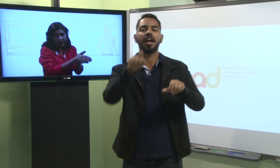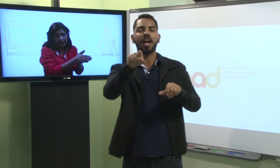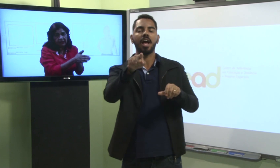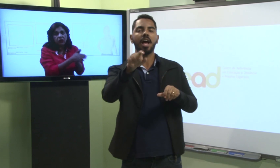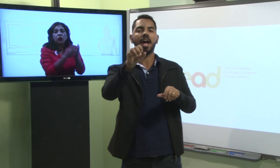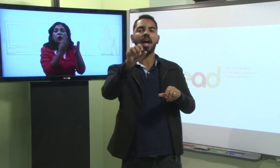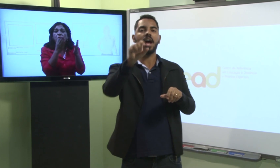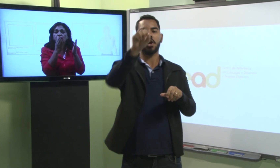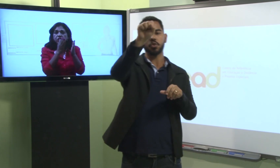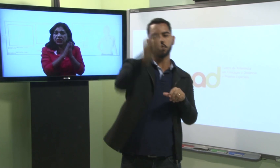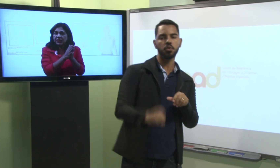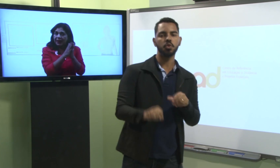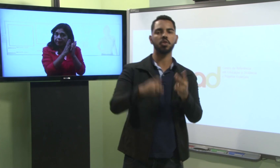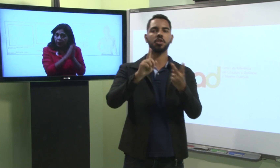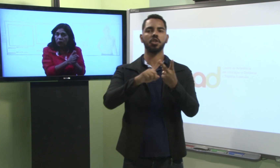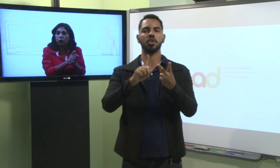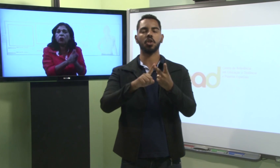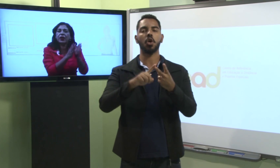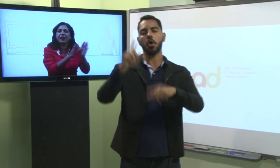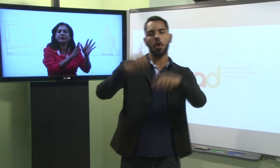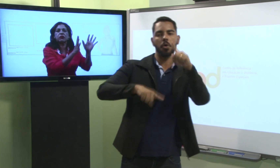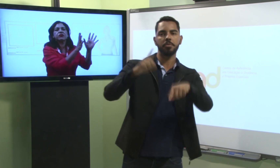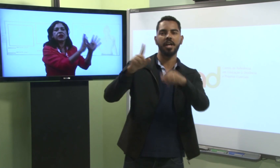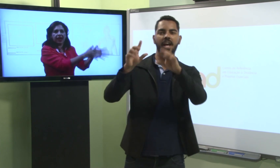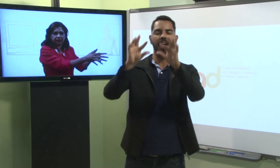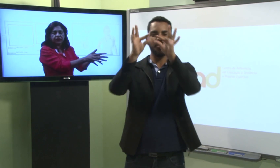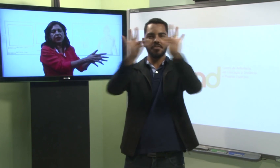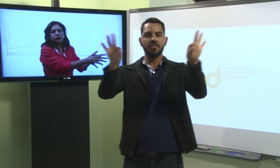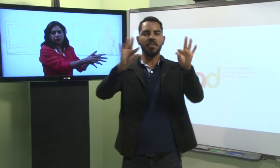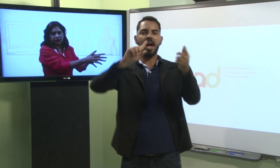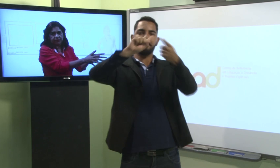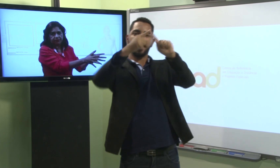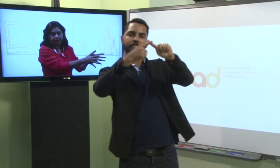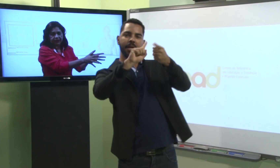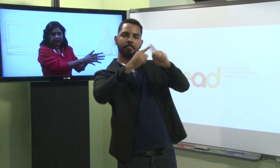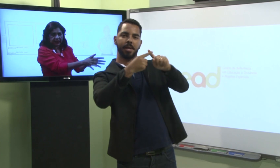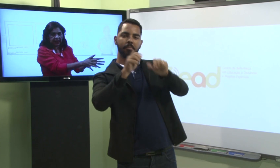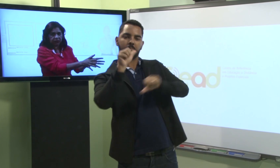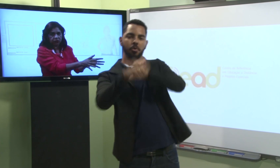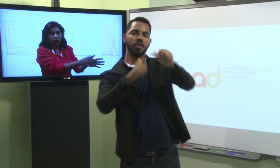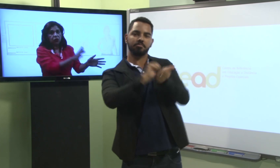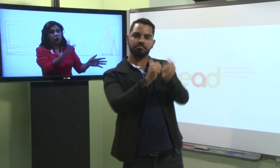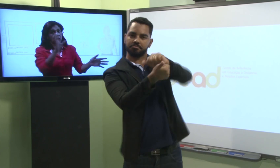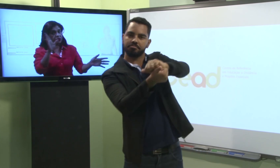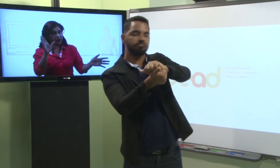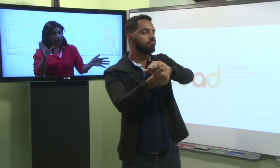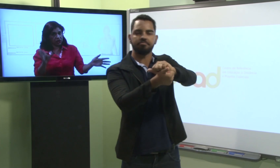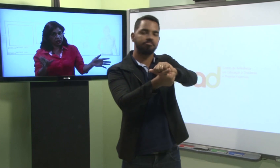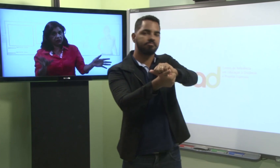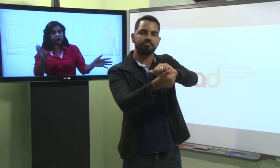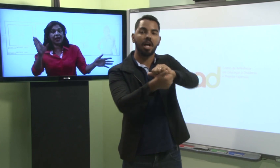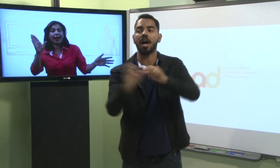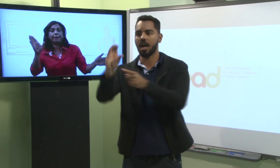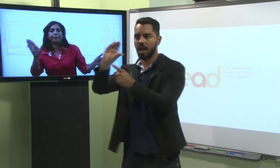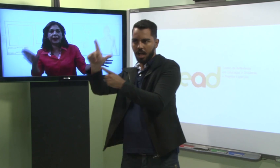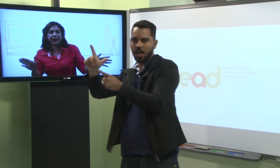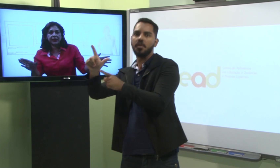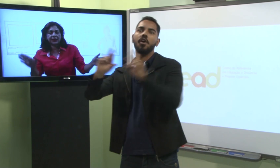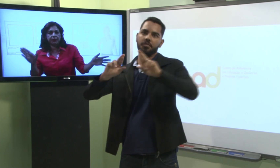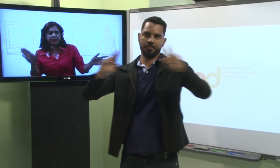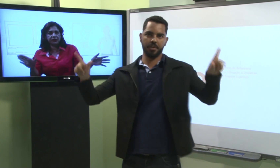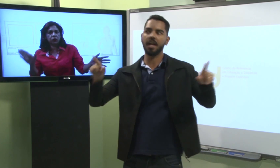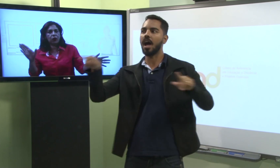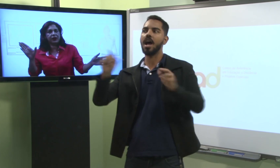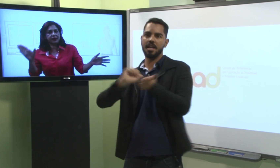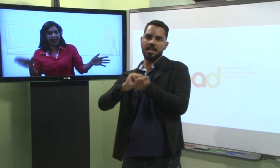da frase, como disse há pouco com relação aos classificadores, certo? Os adjetivos